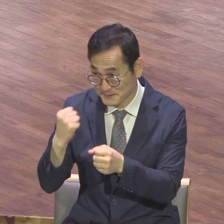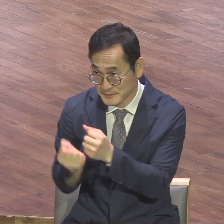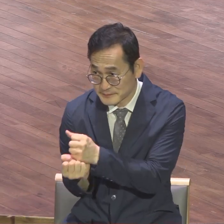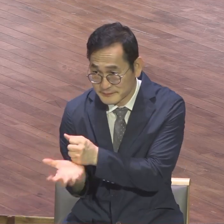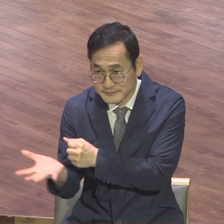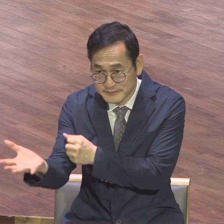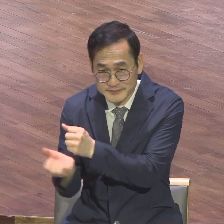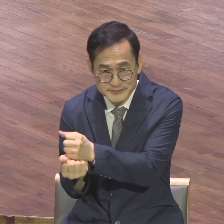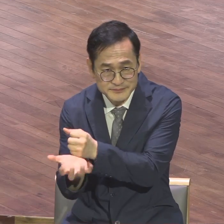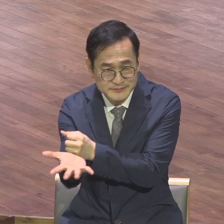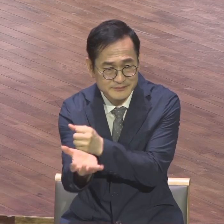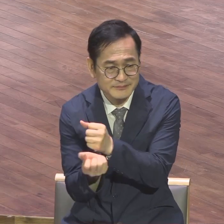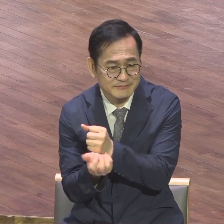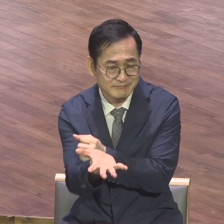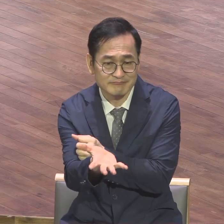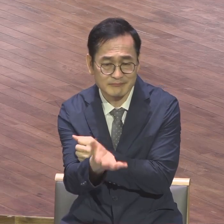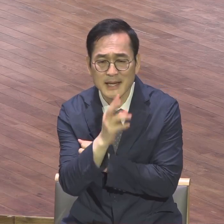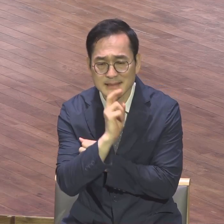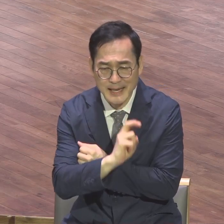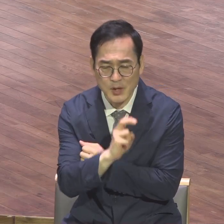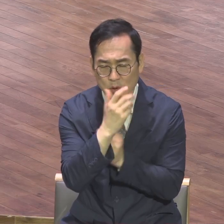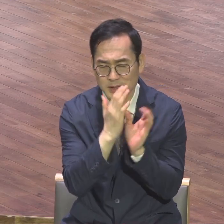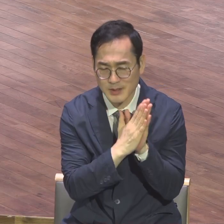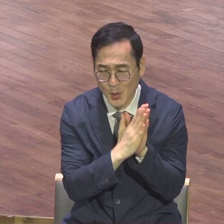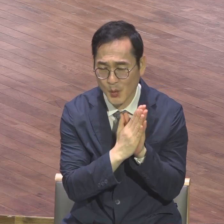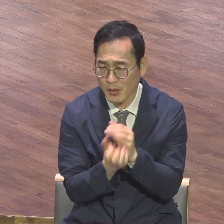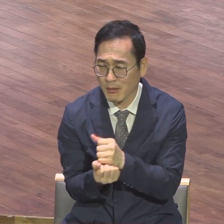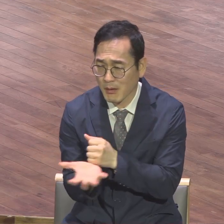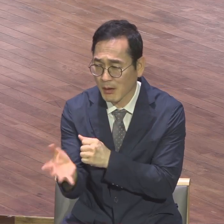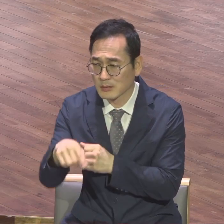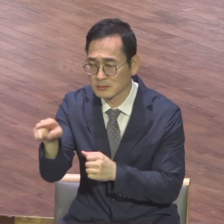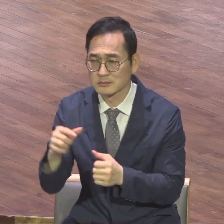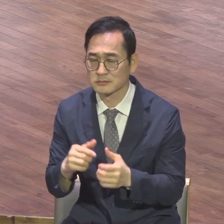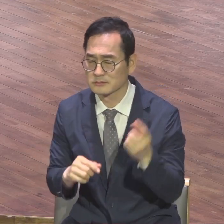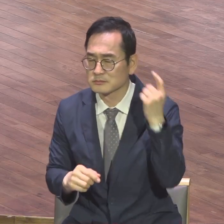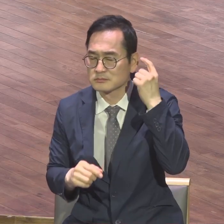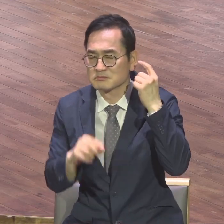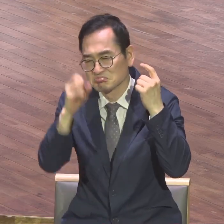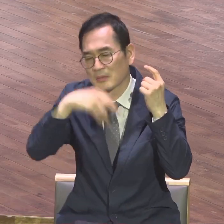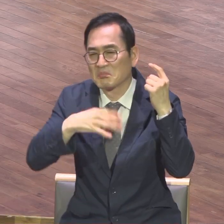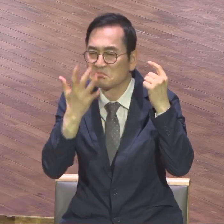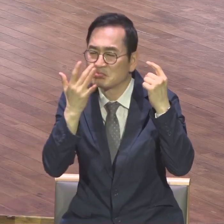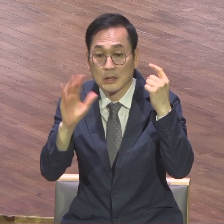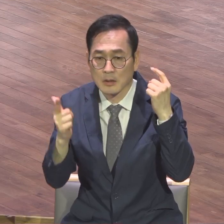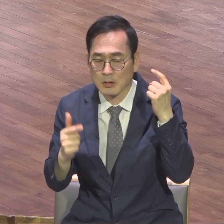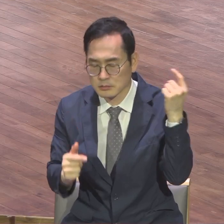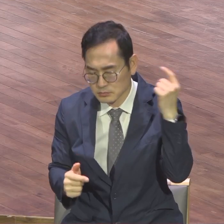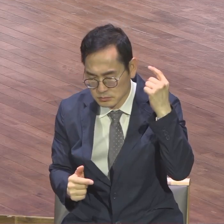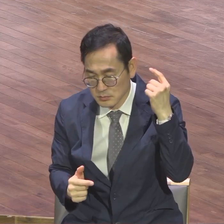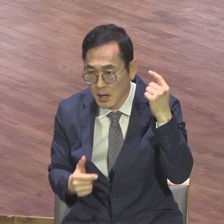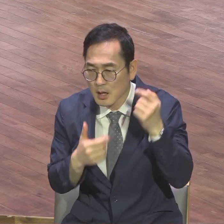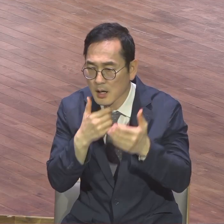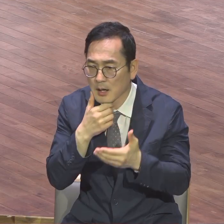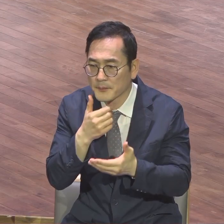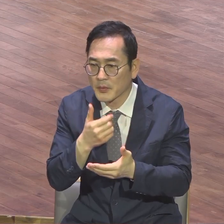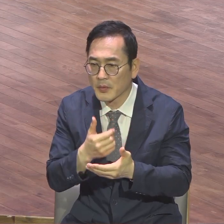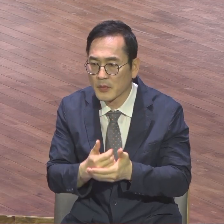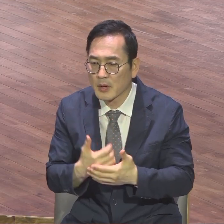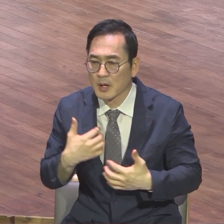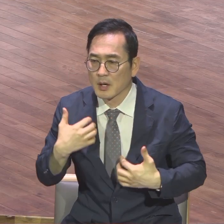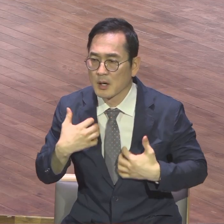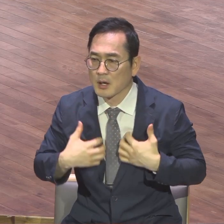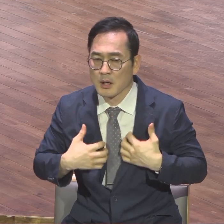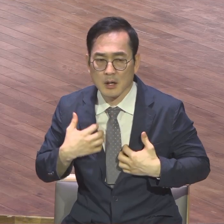영향력을 입혔어요. 아주 영적인 걸 감동을 받은 거예요. 그냥 노래 들었다 아니에요. 아주 그냥 찬송이